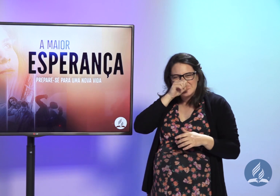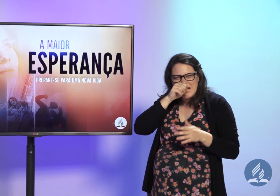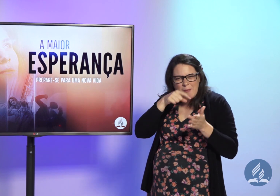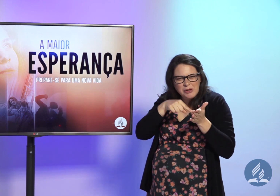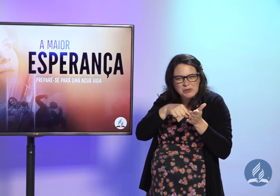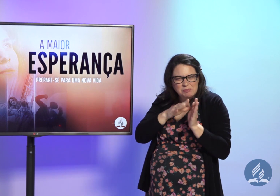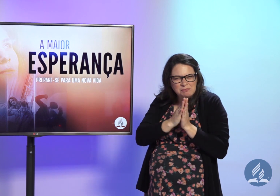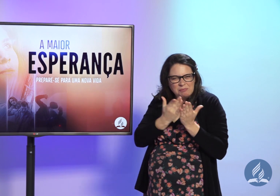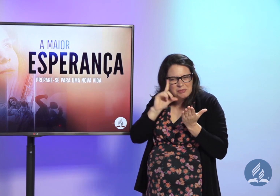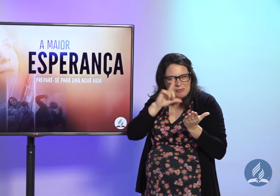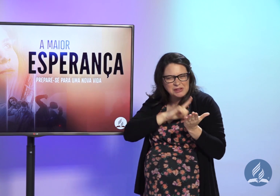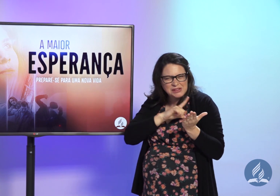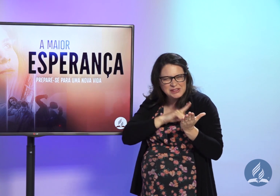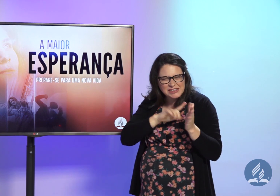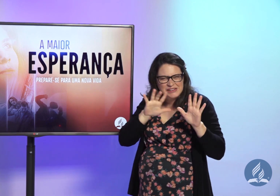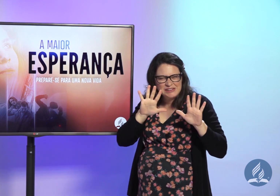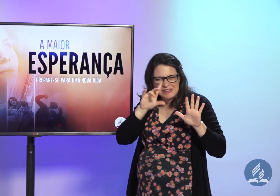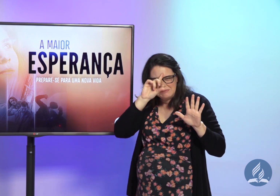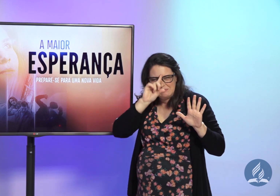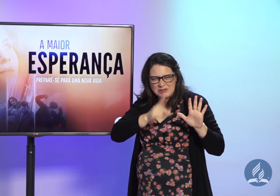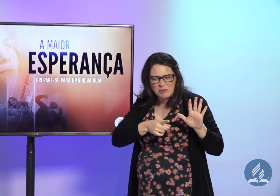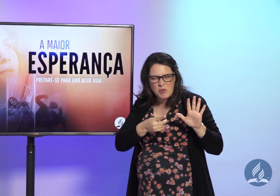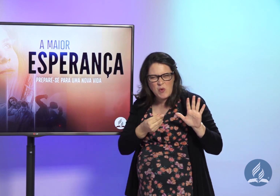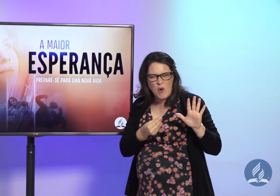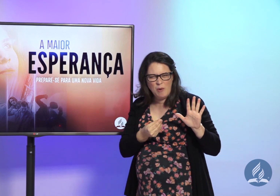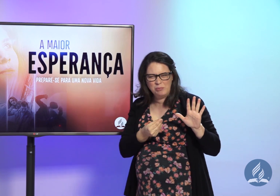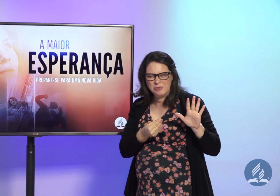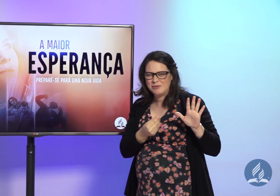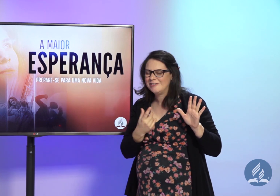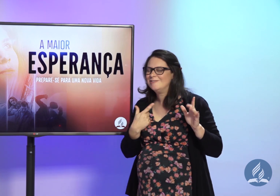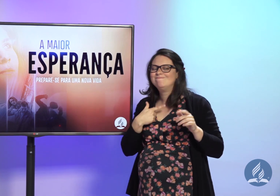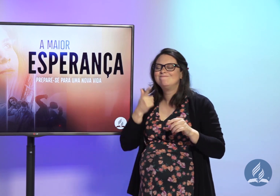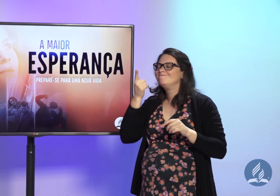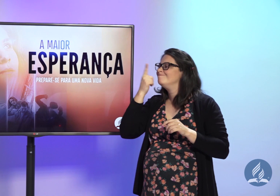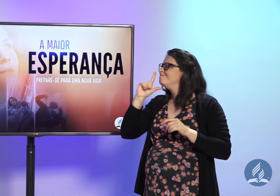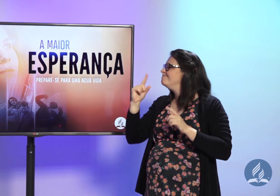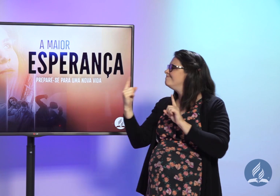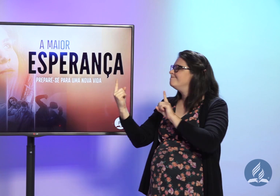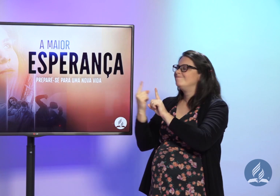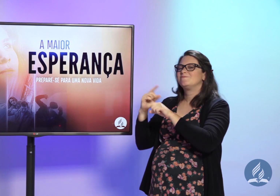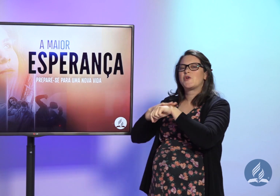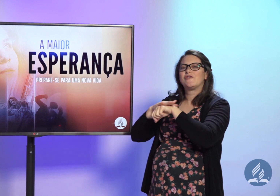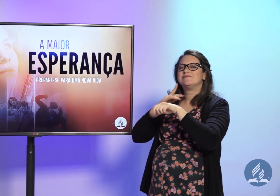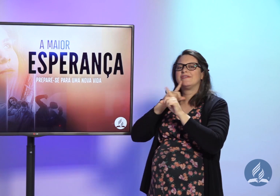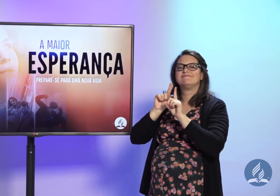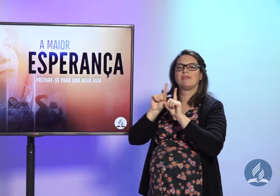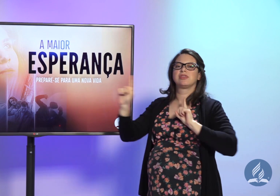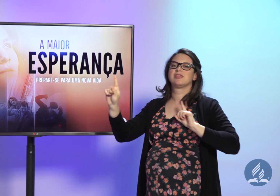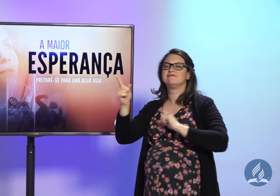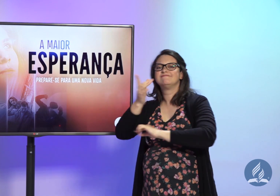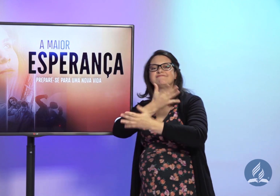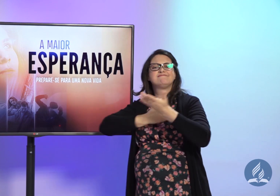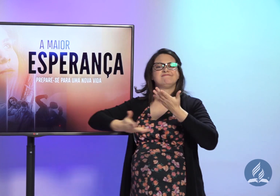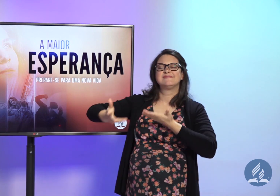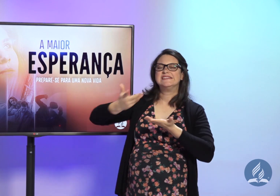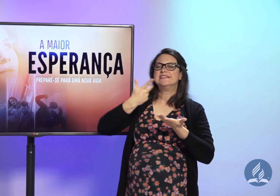E isso trouxe mais um conflito na sua mente a respeito do sábado. Aquela mulher então